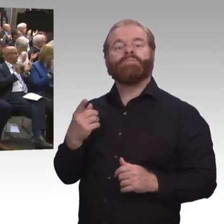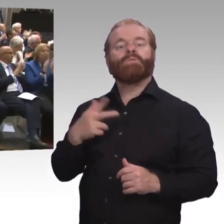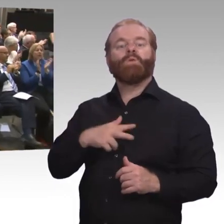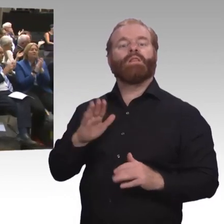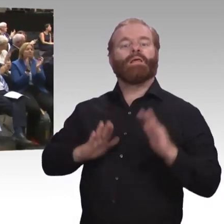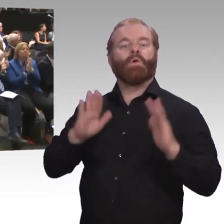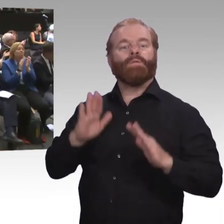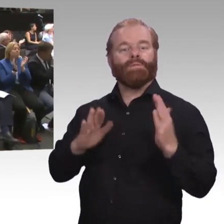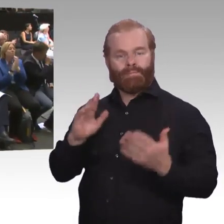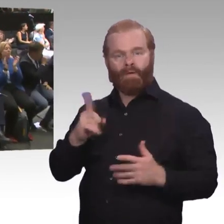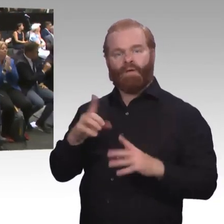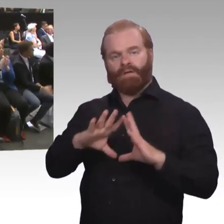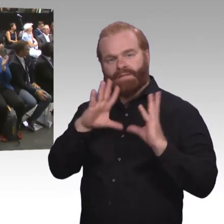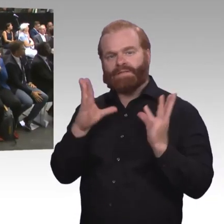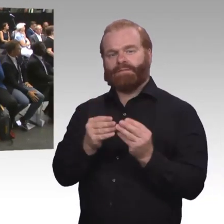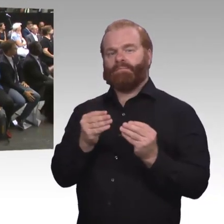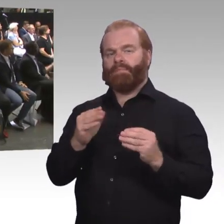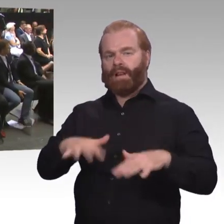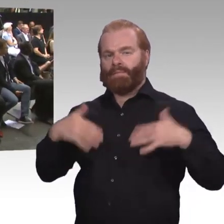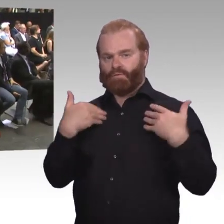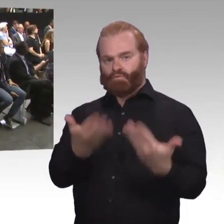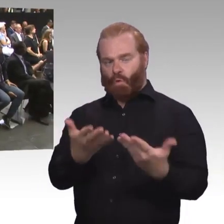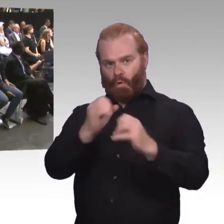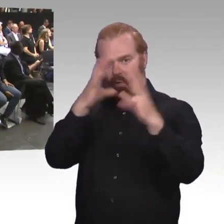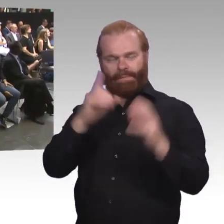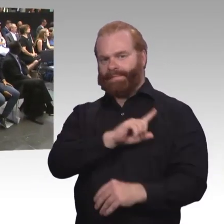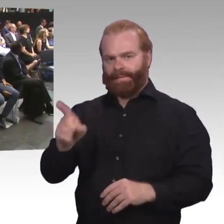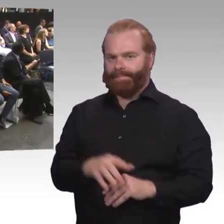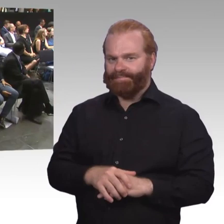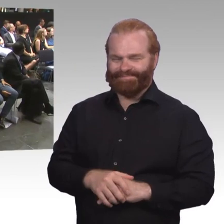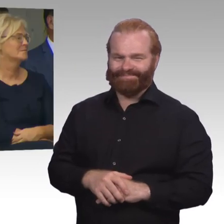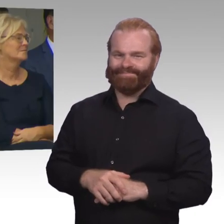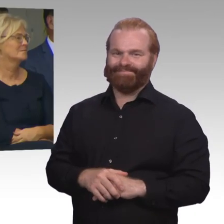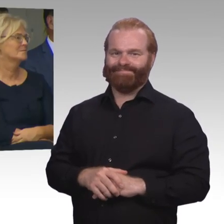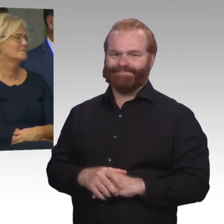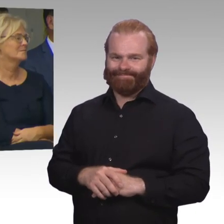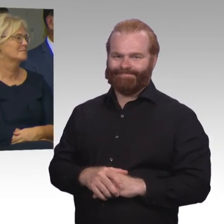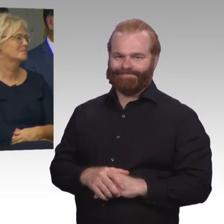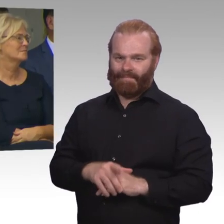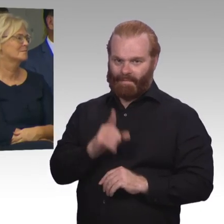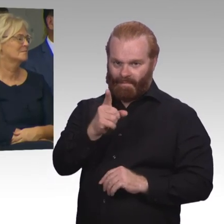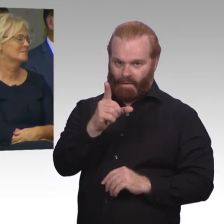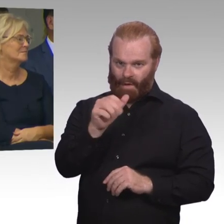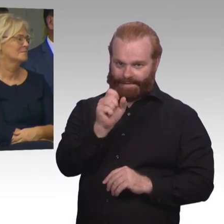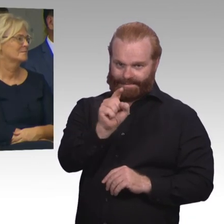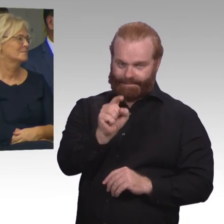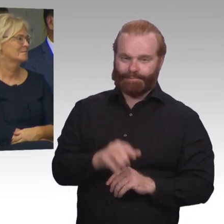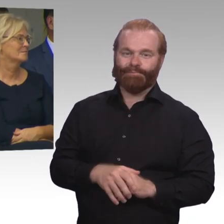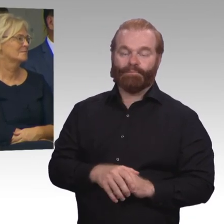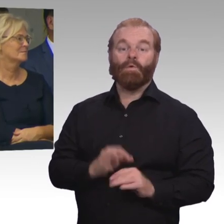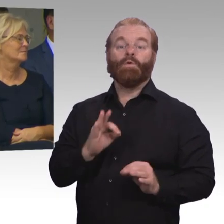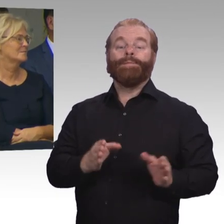Frau Ministerin, ich muss auch ganz kurz eine aktuelle Differenz wahrscheinlich zwischen einem Teil der Union und